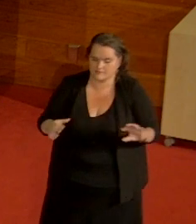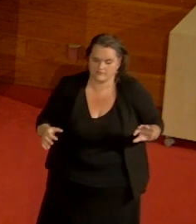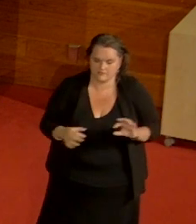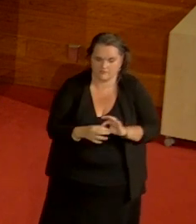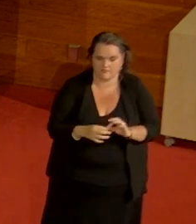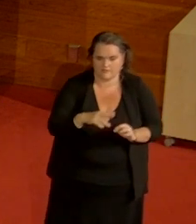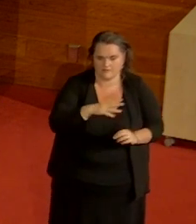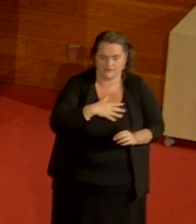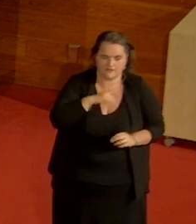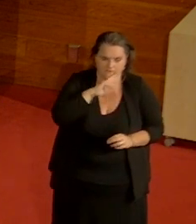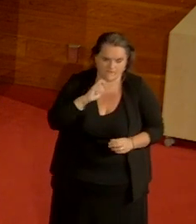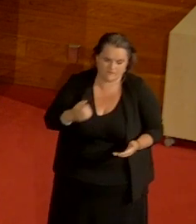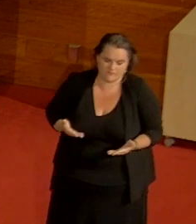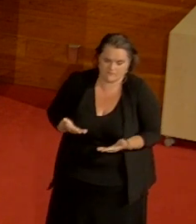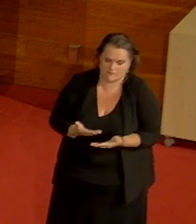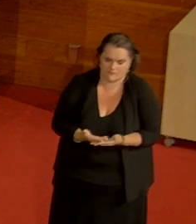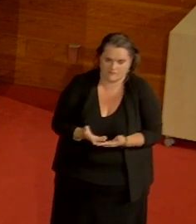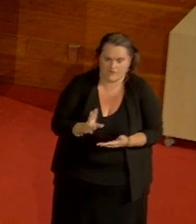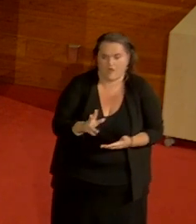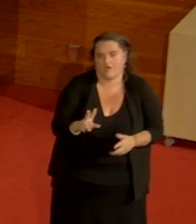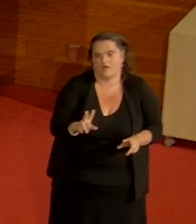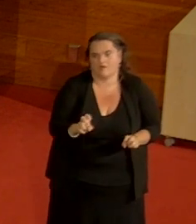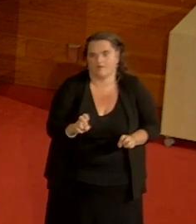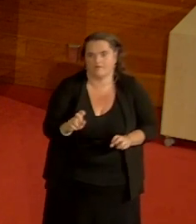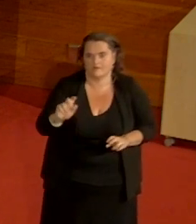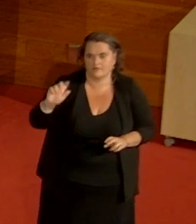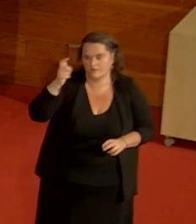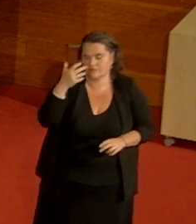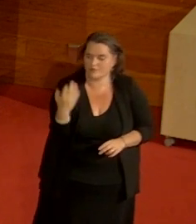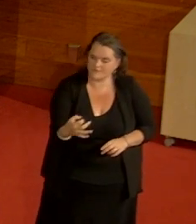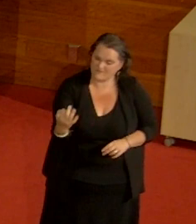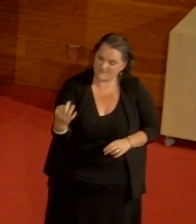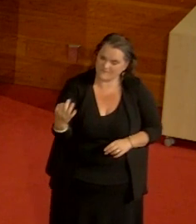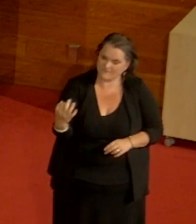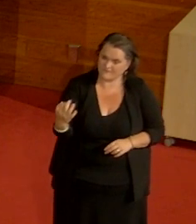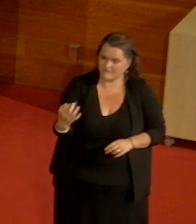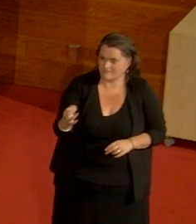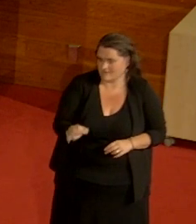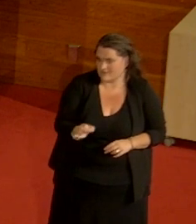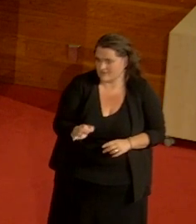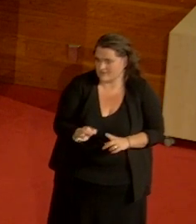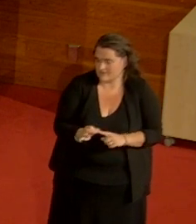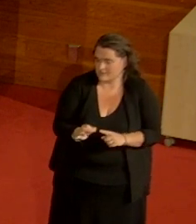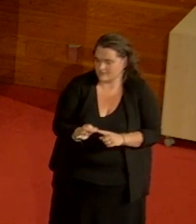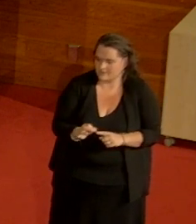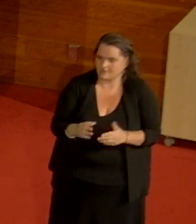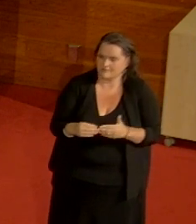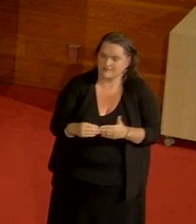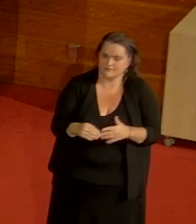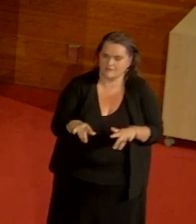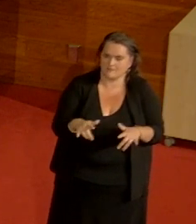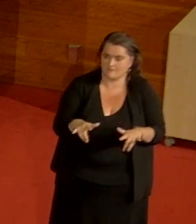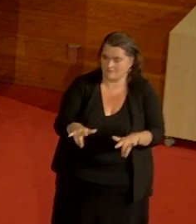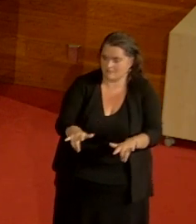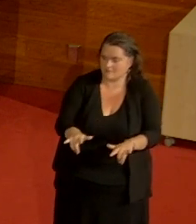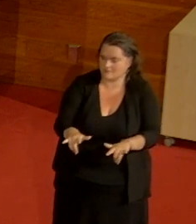valor que aunque se ha instrumentalizado el concepto de verdad Y desde un punto de vista relativista podemos pensar hay muchas verdades